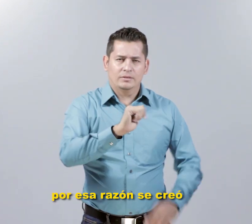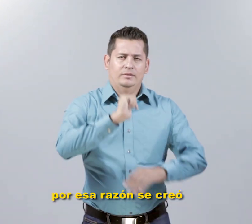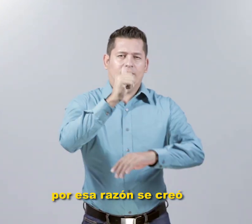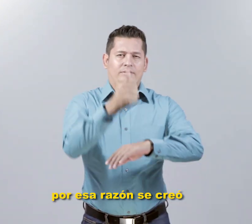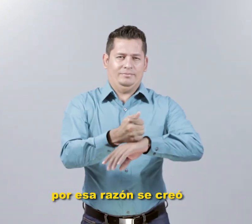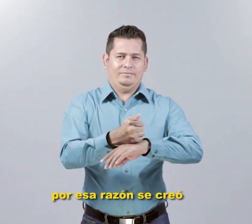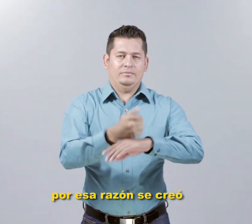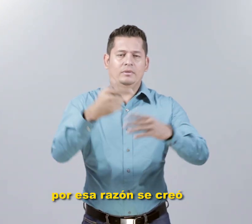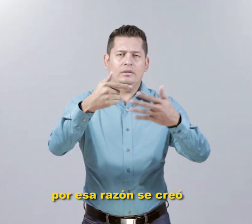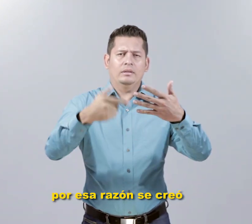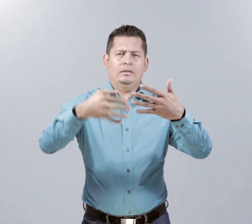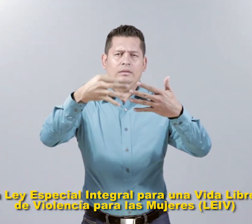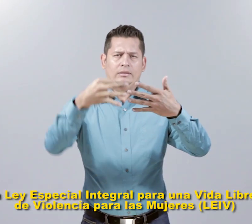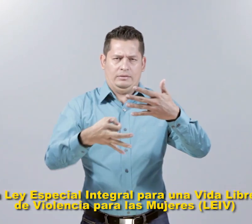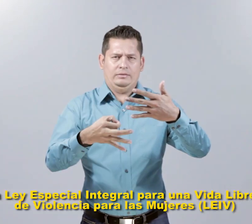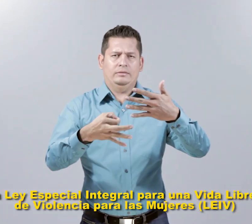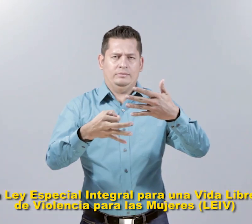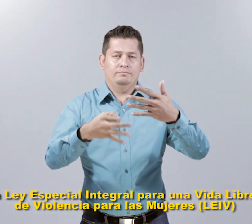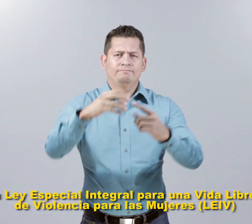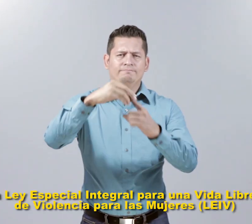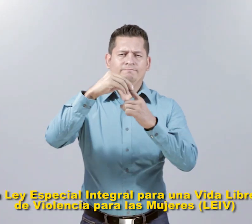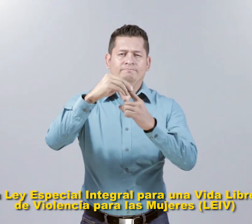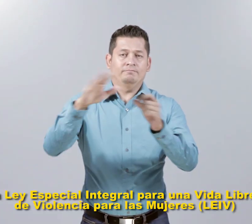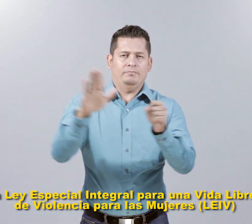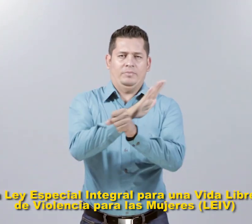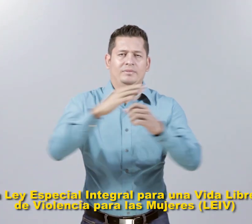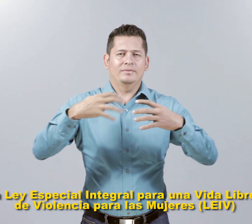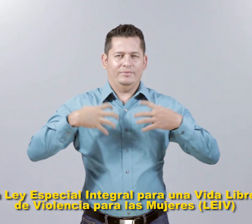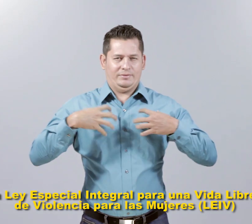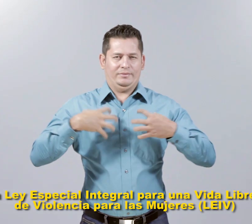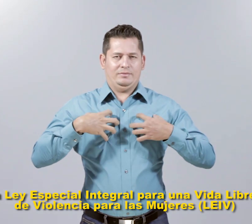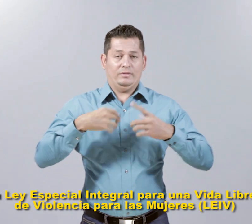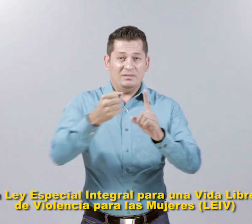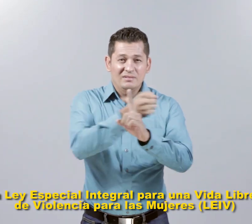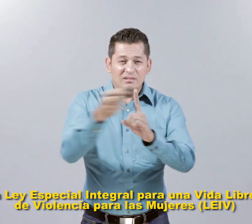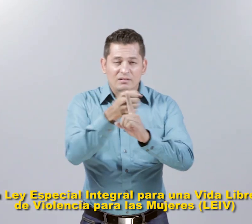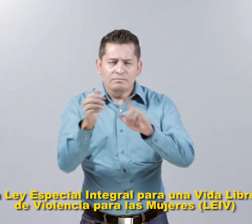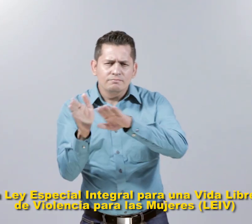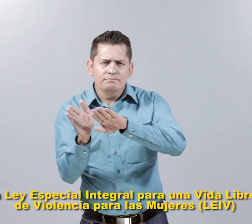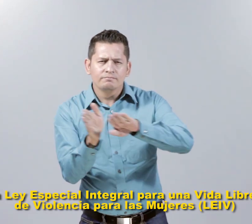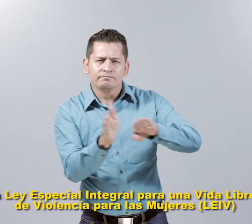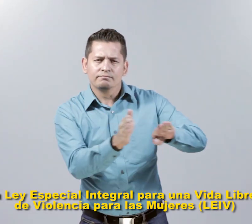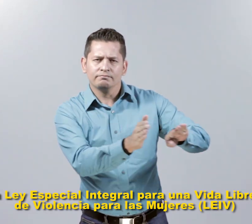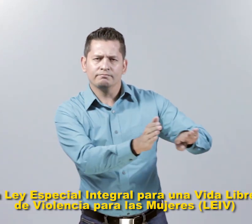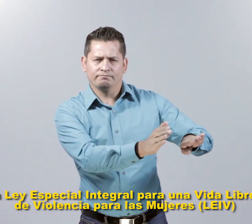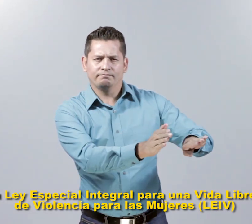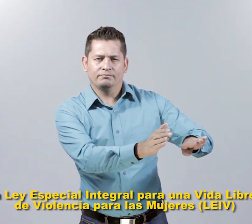Por esa razón, se creó la Ley Especial Integral para una Vida Libre de Violencia para las Mujeres, LEIV.